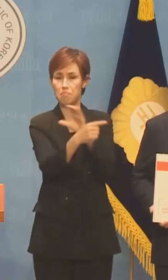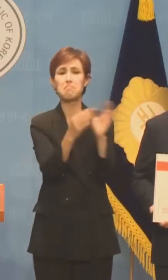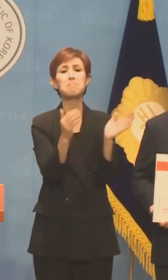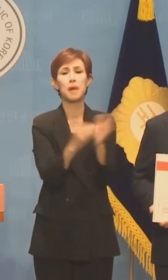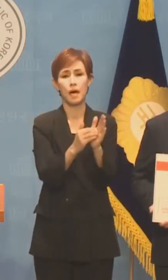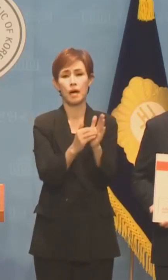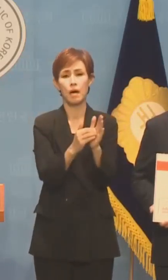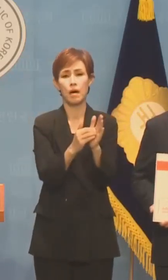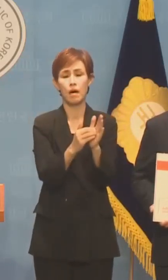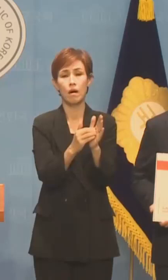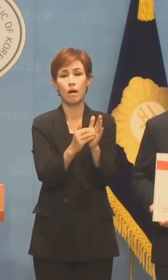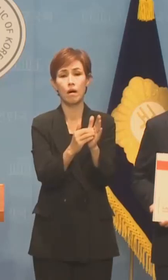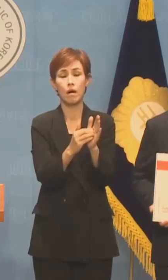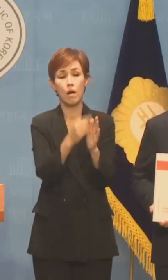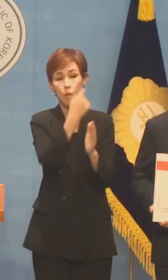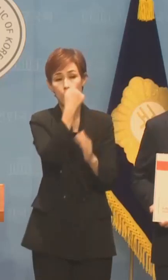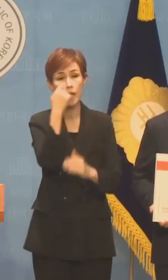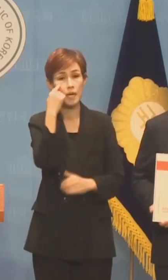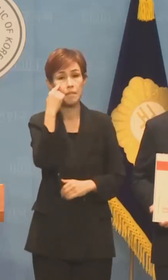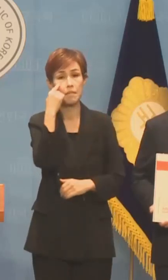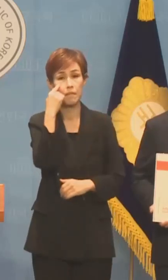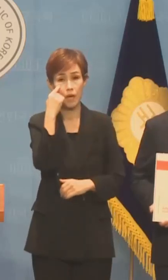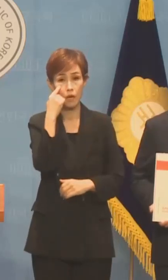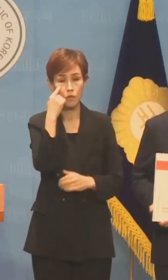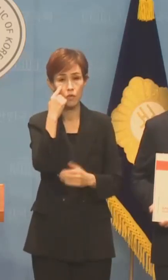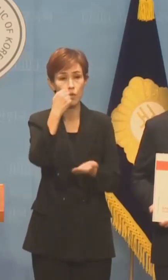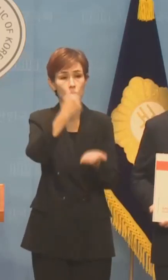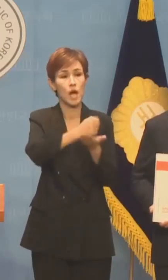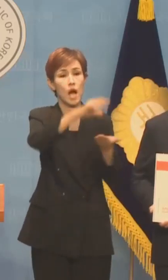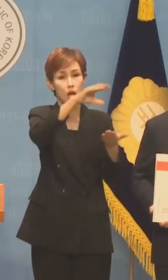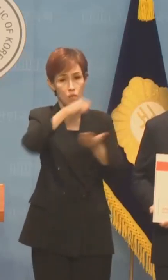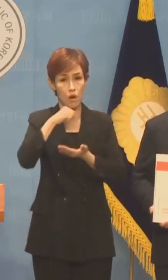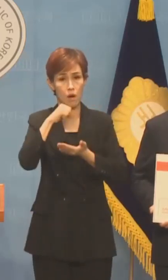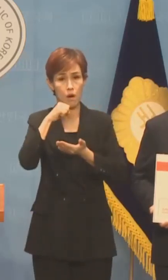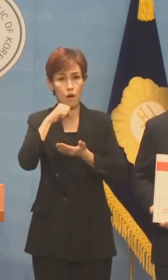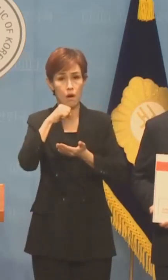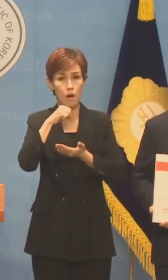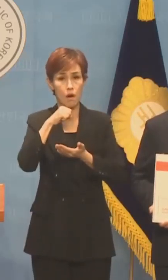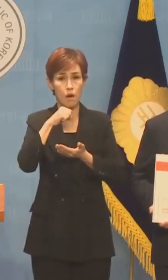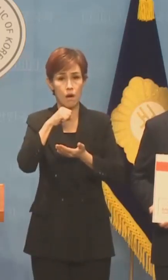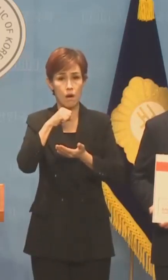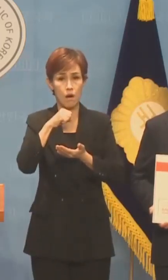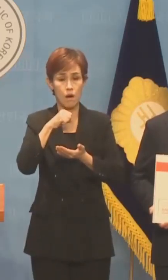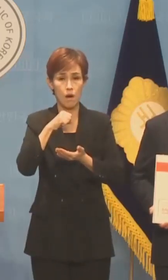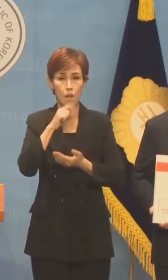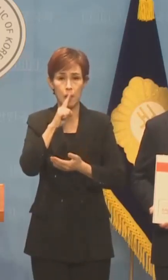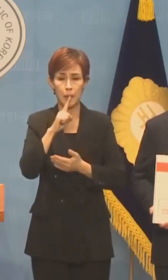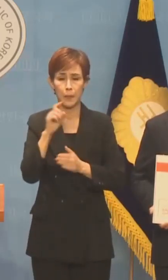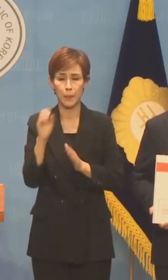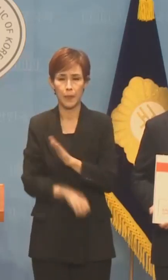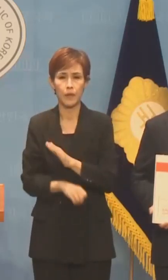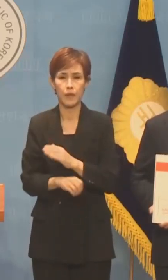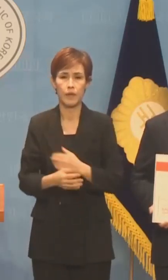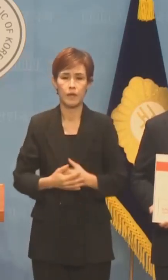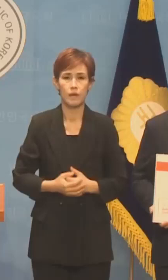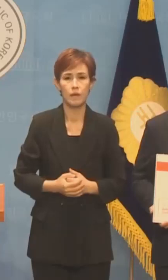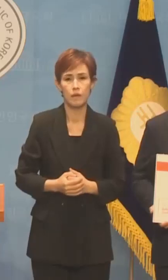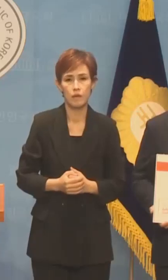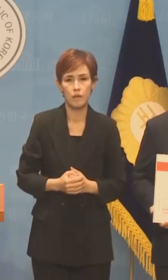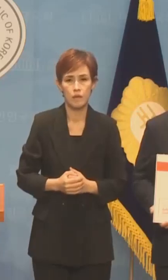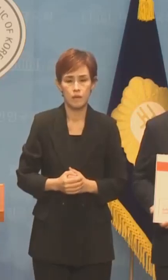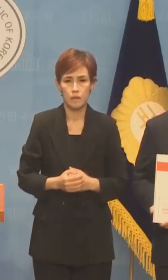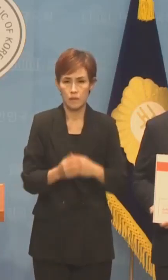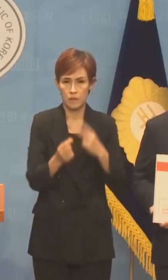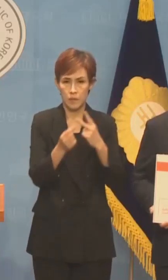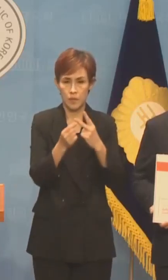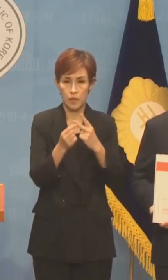보냈으니 공문을 확인하고 도장을 가져오라고 얘기하는 이야기는 아예 하지 않았습니다.